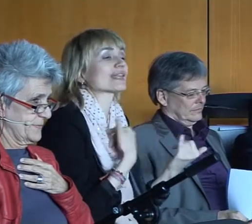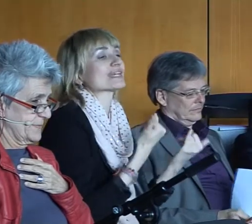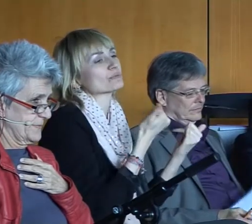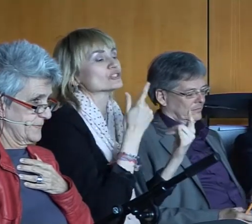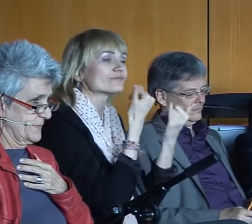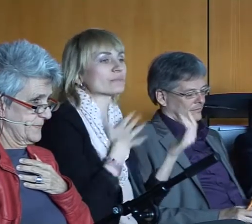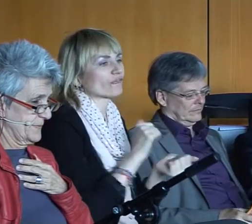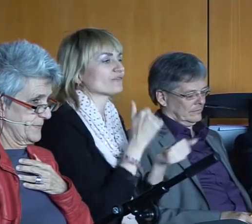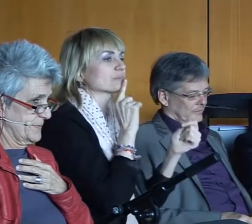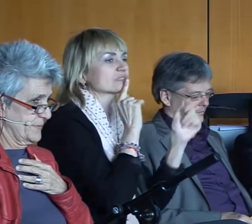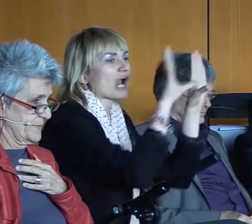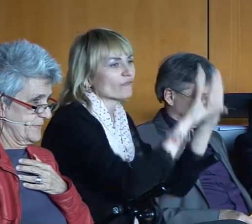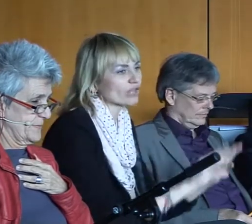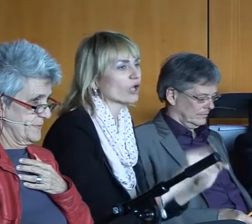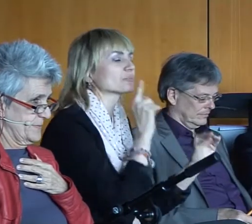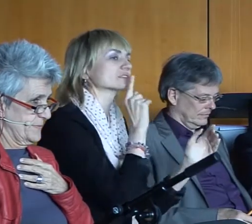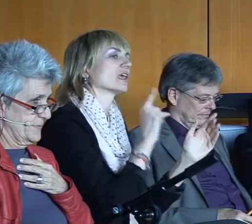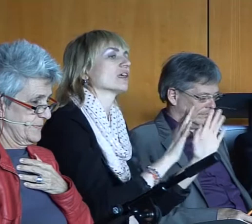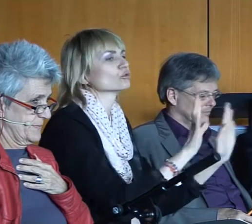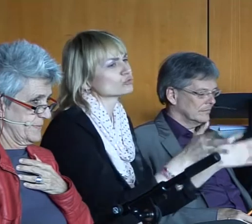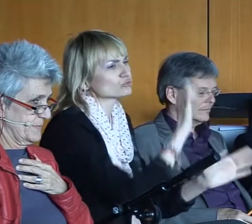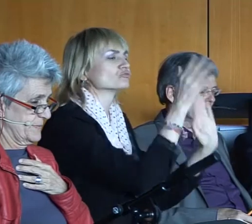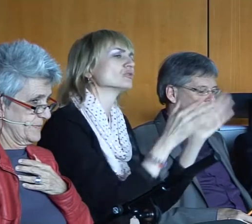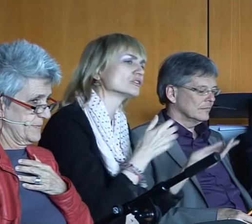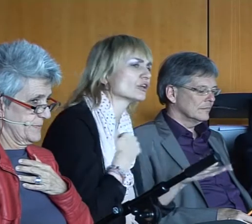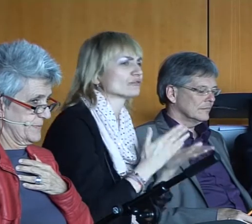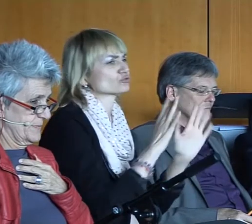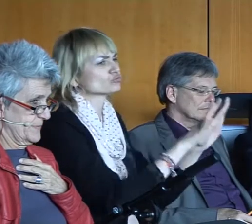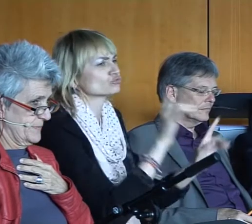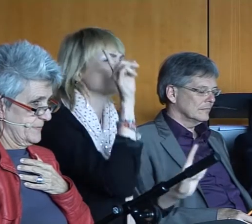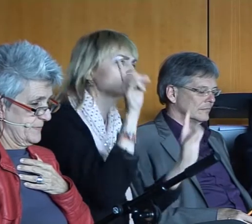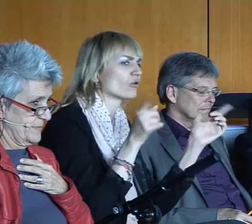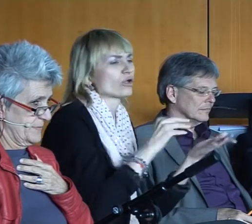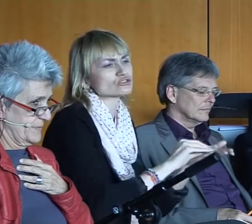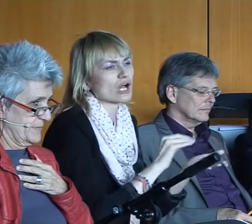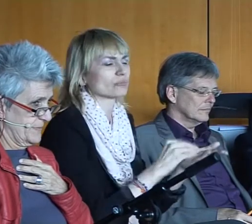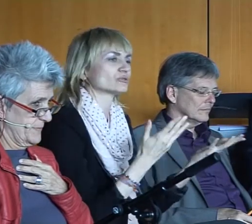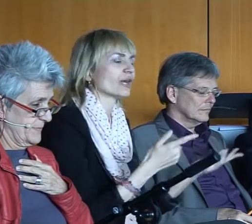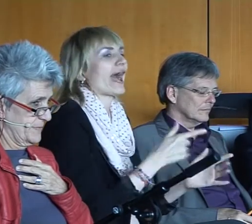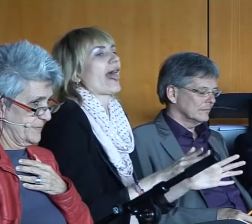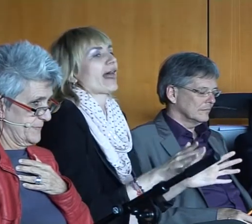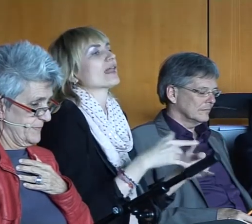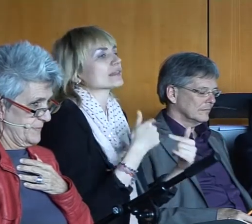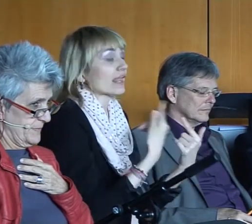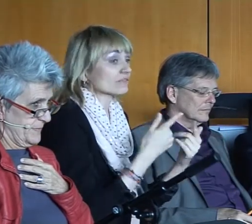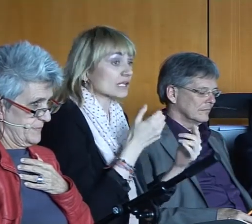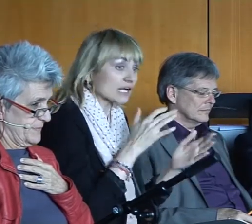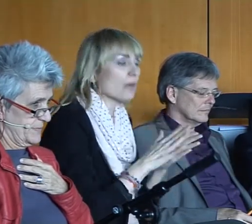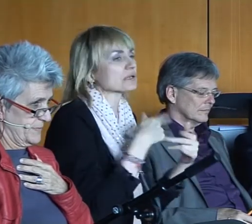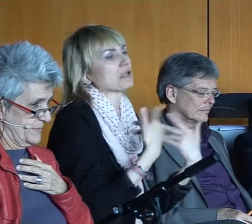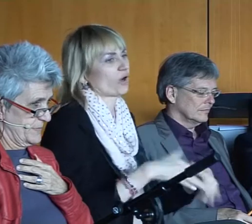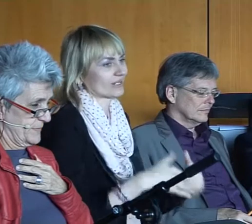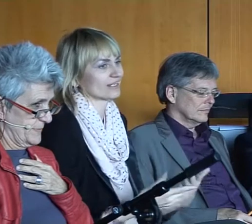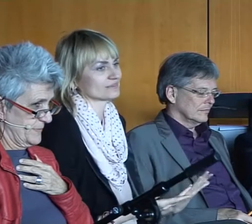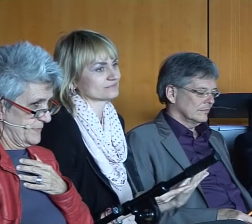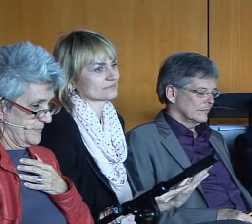Sekunden später löst sich es dann manchmal auf. Meine Aufgabe ist es auch, das Auftauen voranzutreiben. Das schaffen wir schon, Hände und Füße